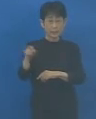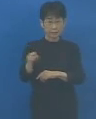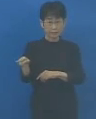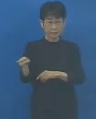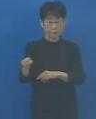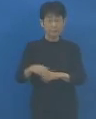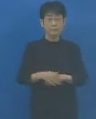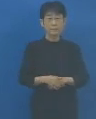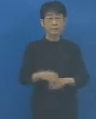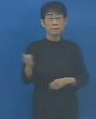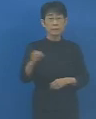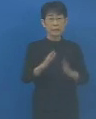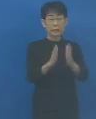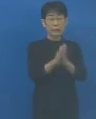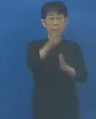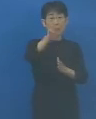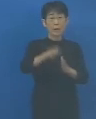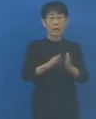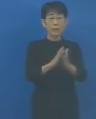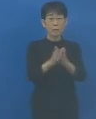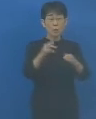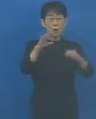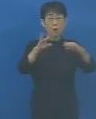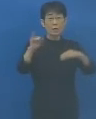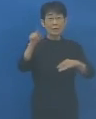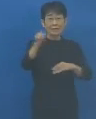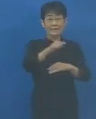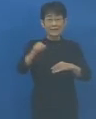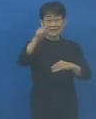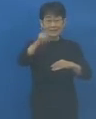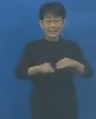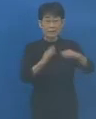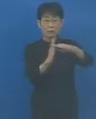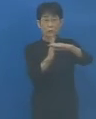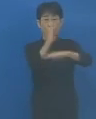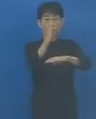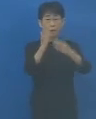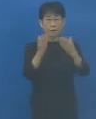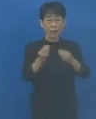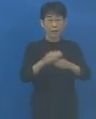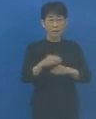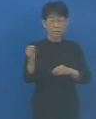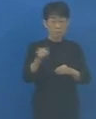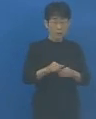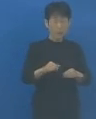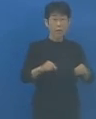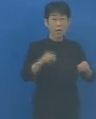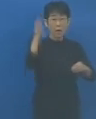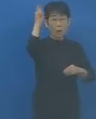また、神奈川県も初めて1000人を超えました。 で近くは大阪が